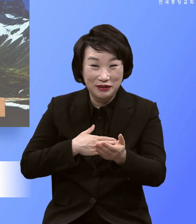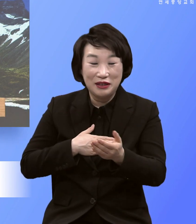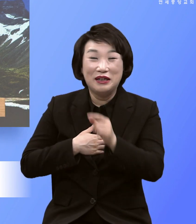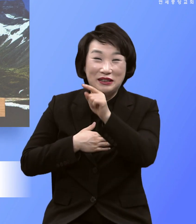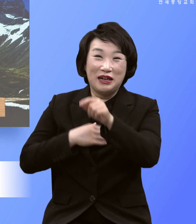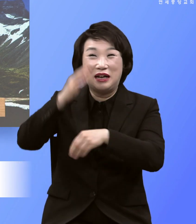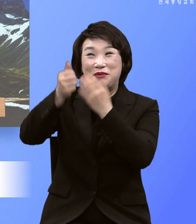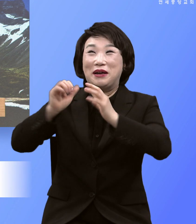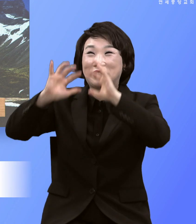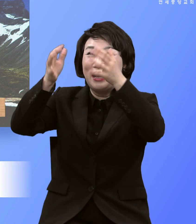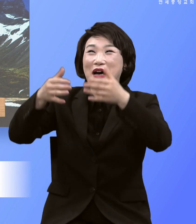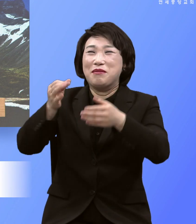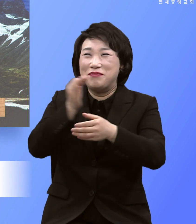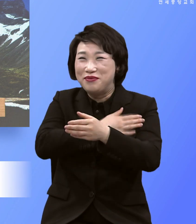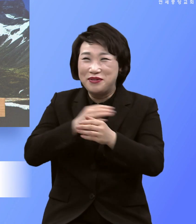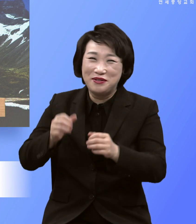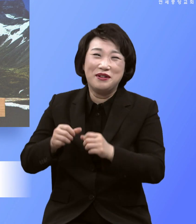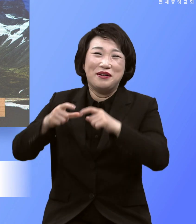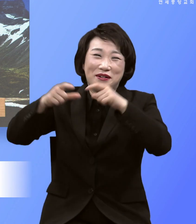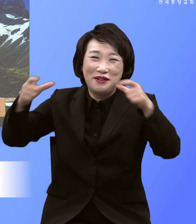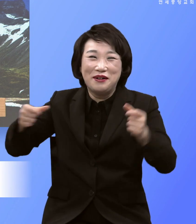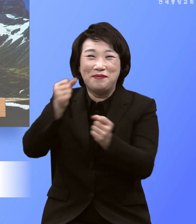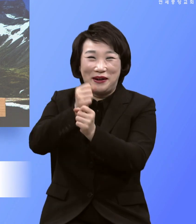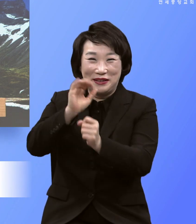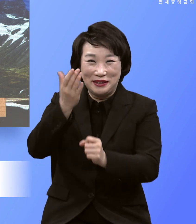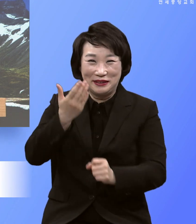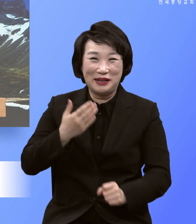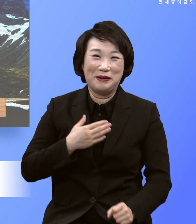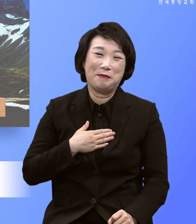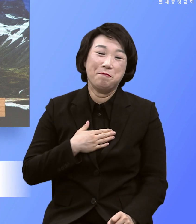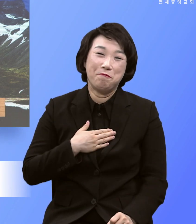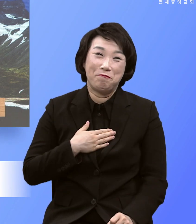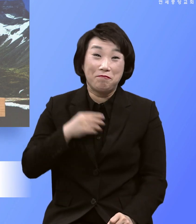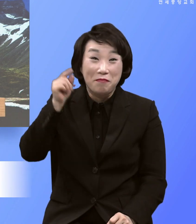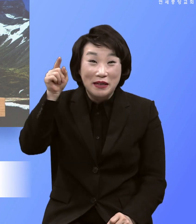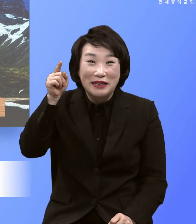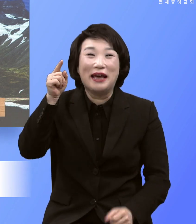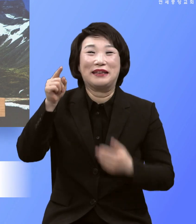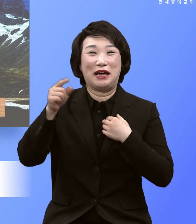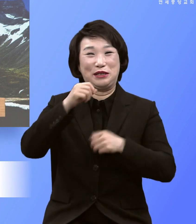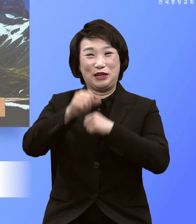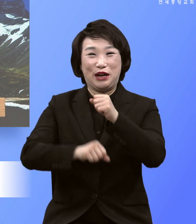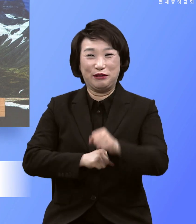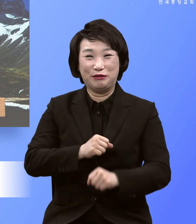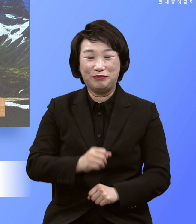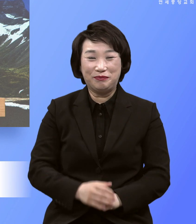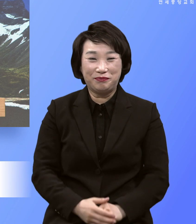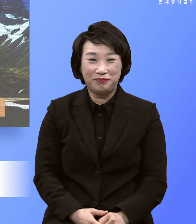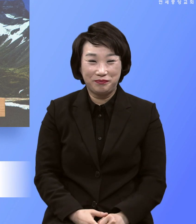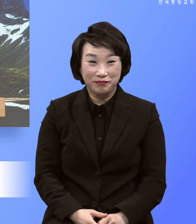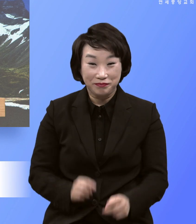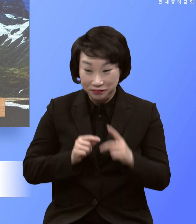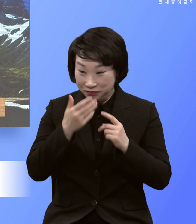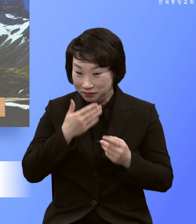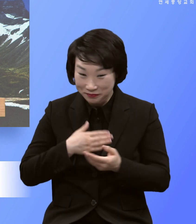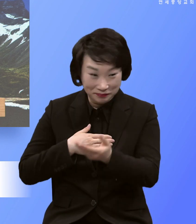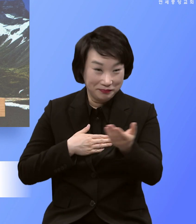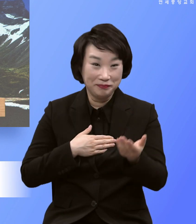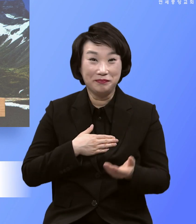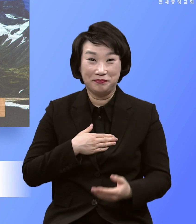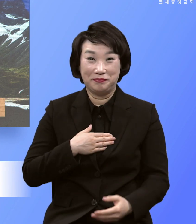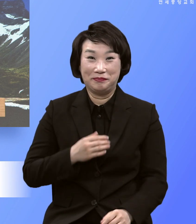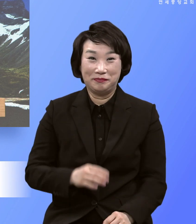잘 하늘나라를 부유케 만들어야 되겠어요? 그게 자유예요. 이해가 됩니까?